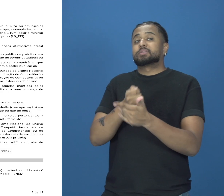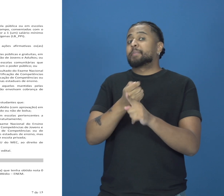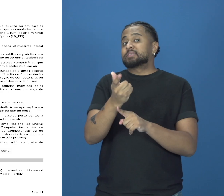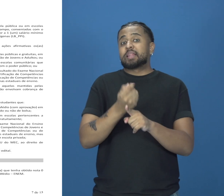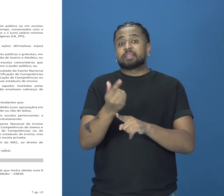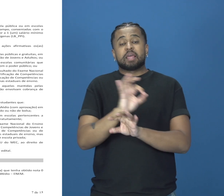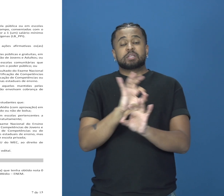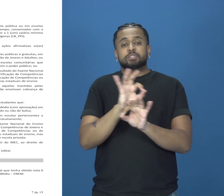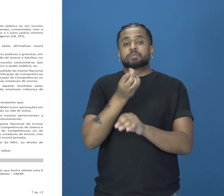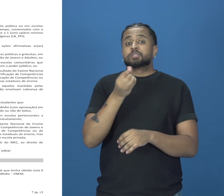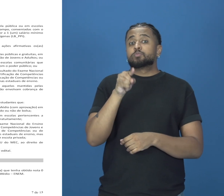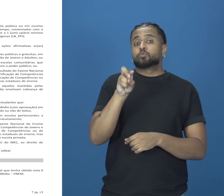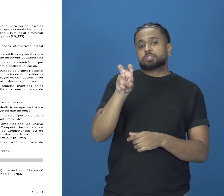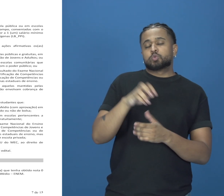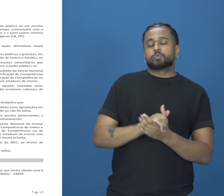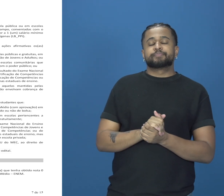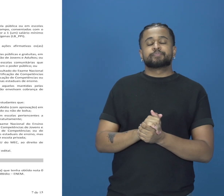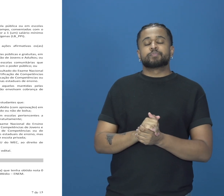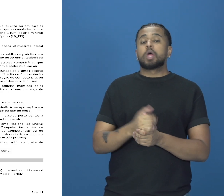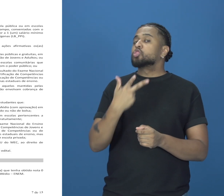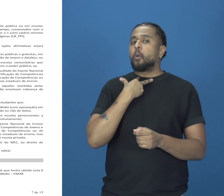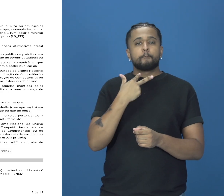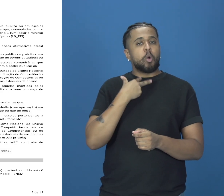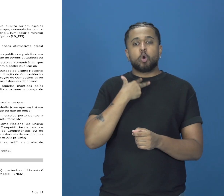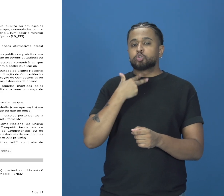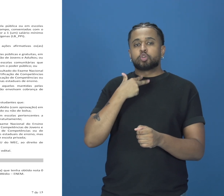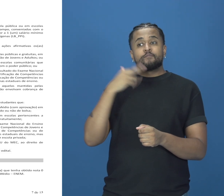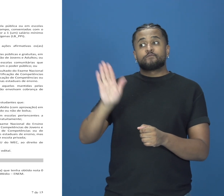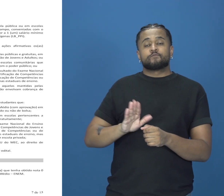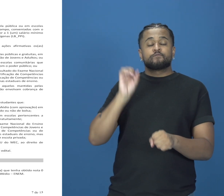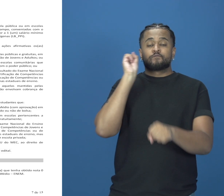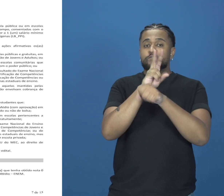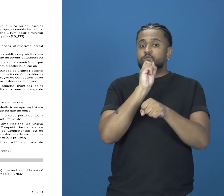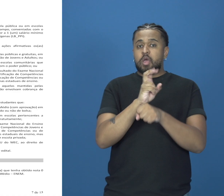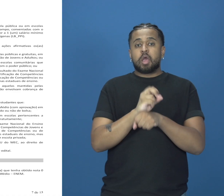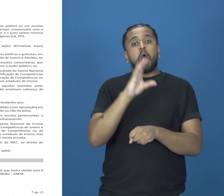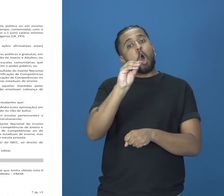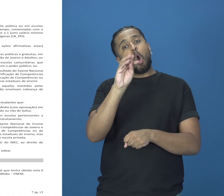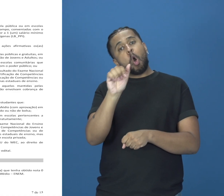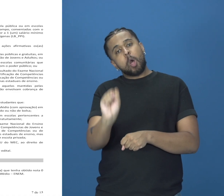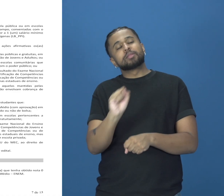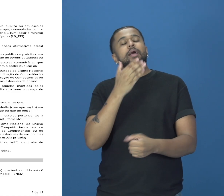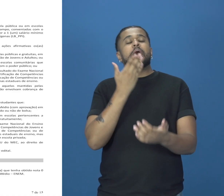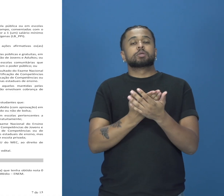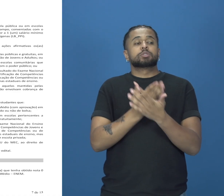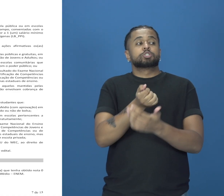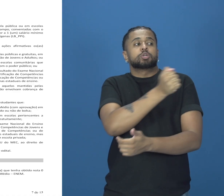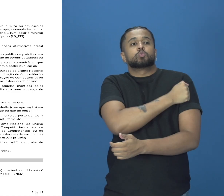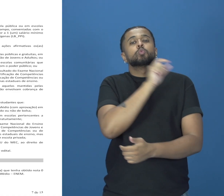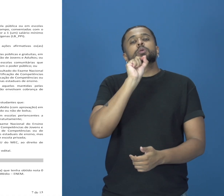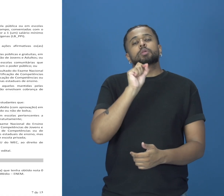mensalidade. 6.5. Não poderão concorrer às vagas reservadas às cotas os estudantes que